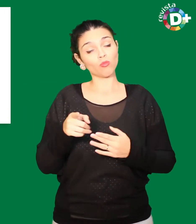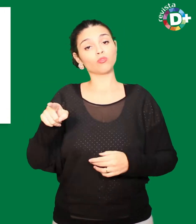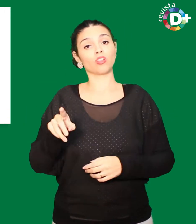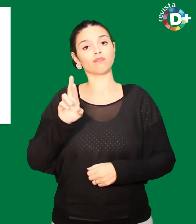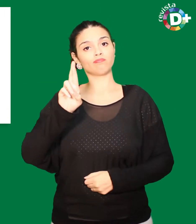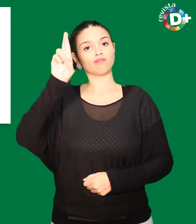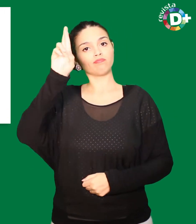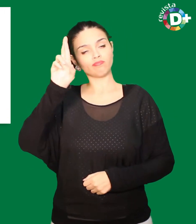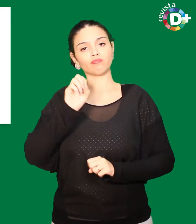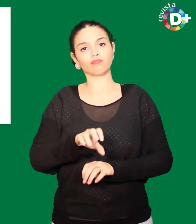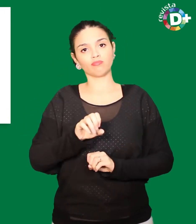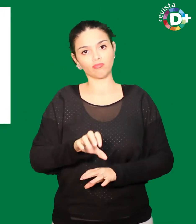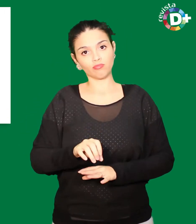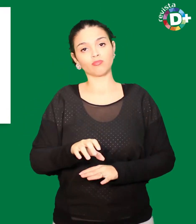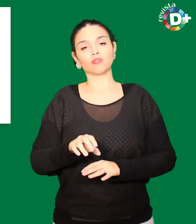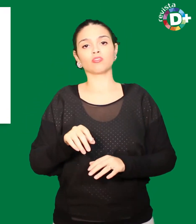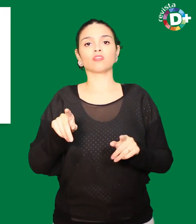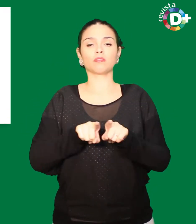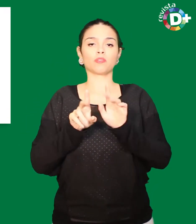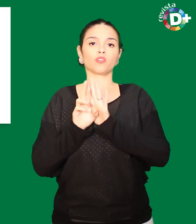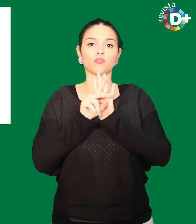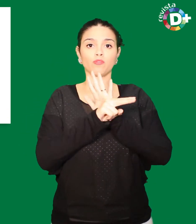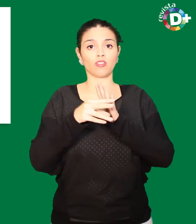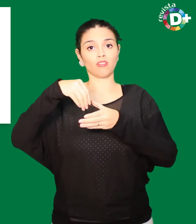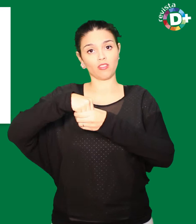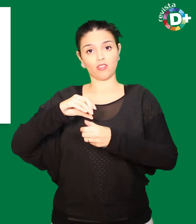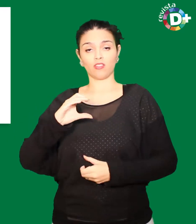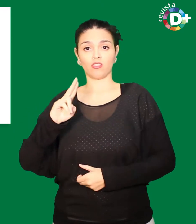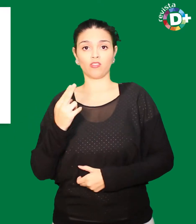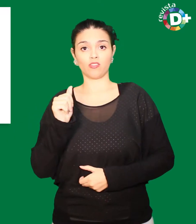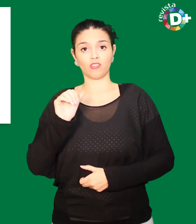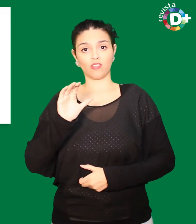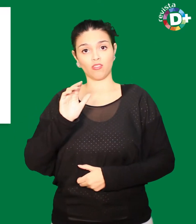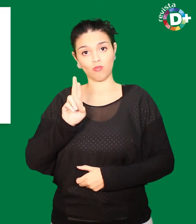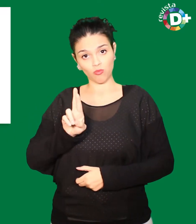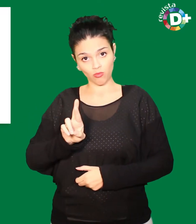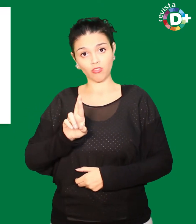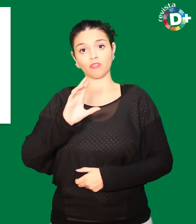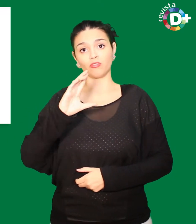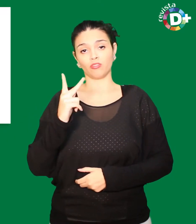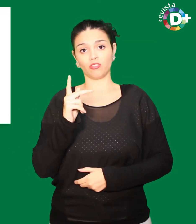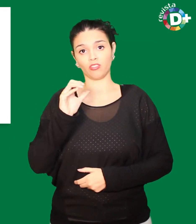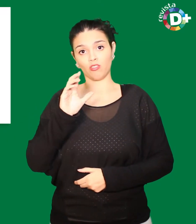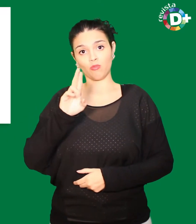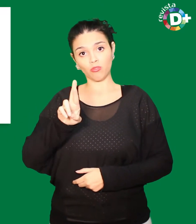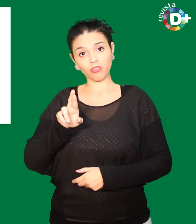de educação e diversidade na Shakur e Shakur, Educação e Diversidade, que há 5 anos organiza